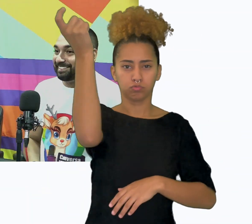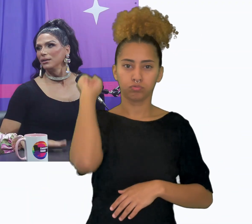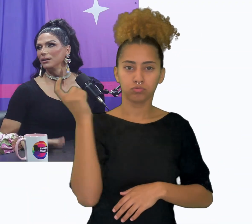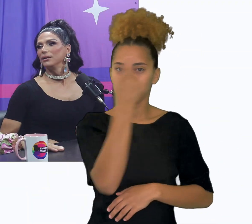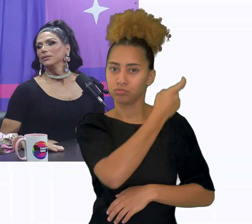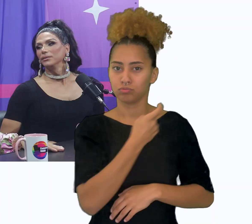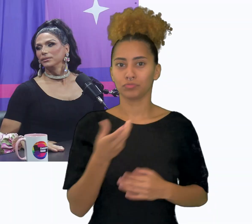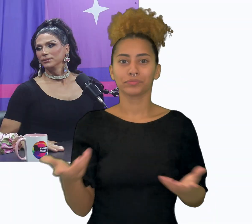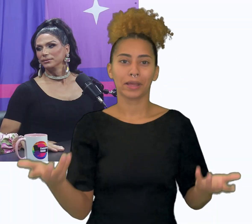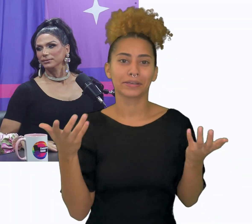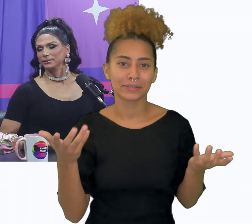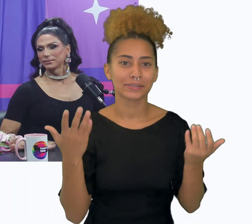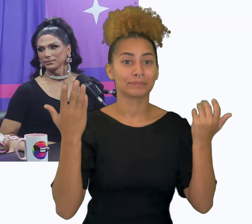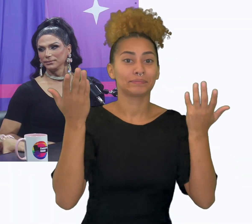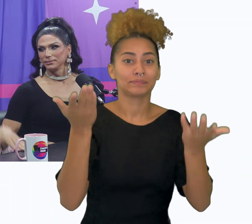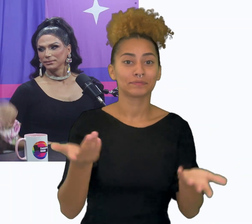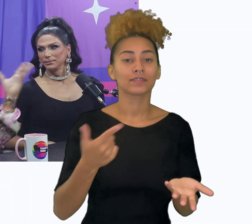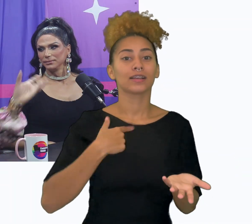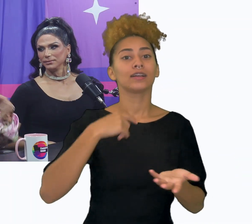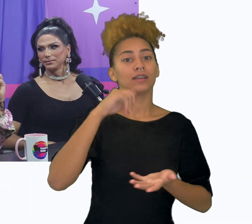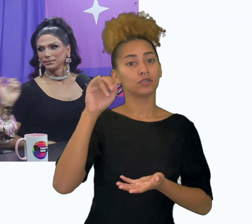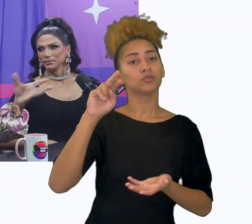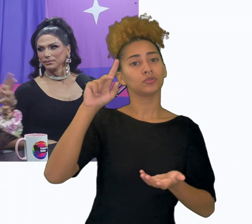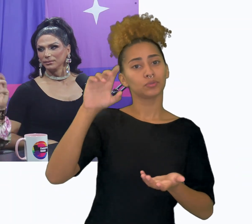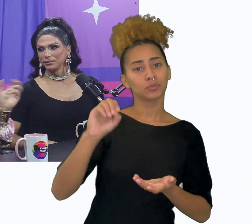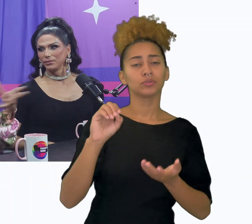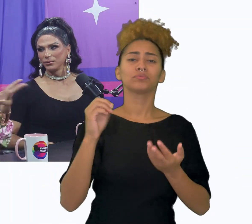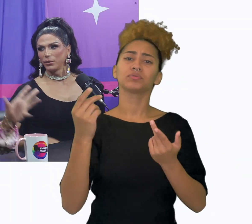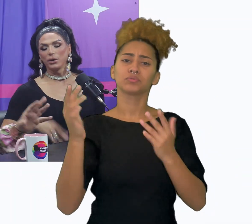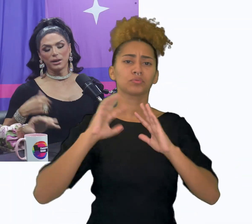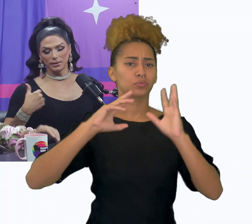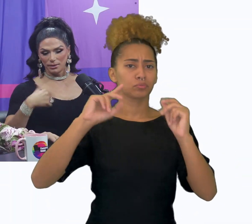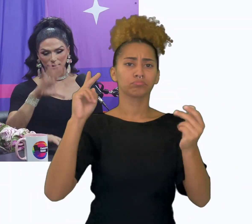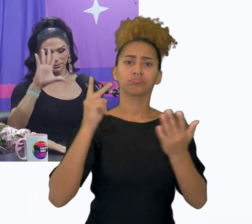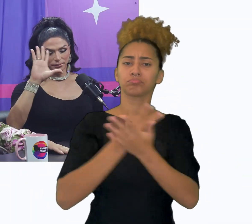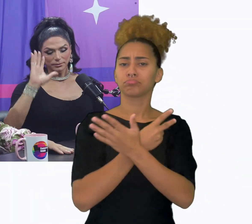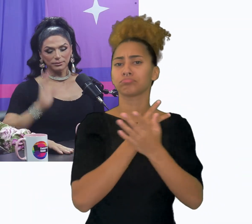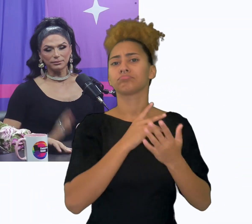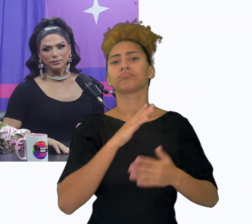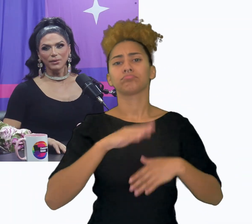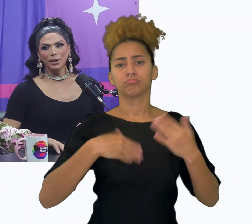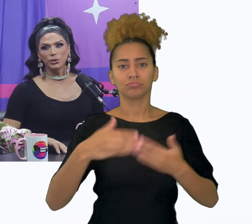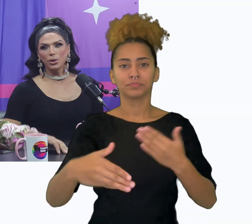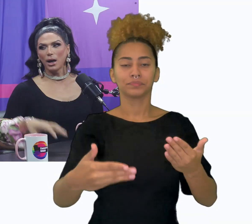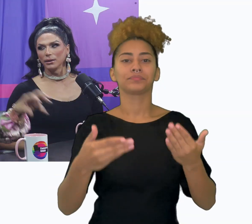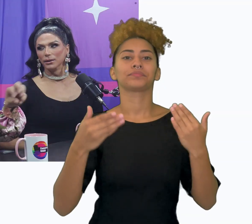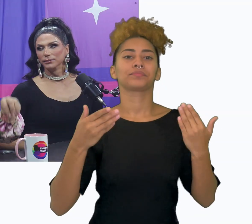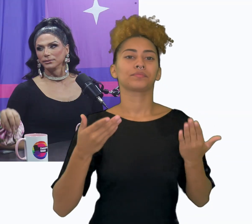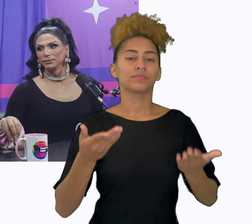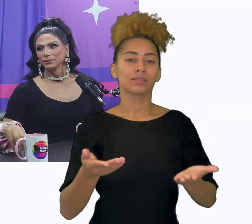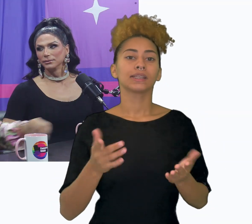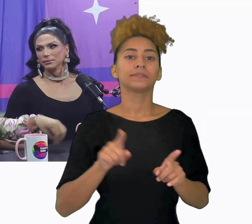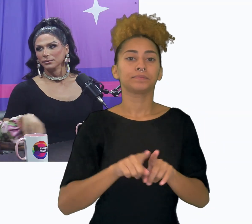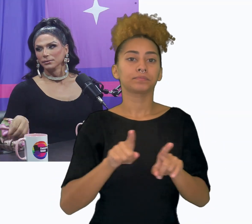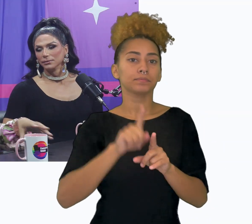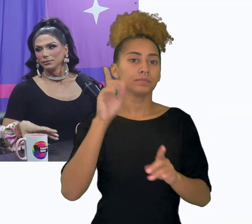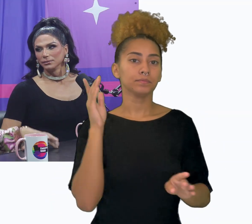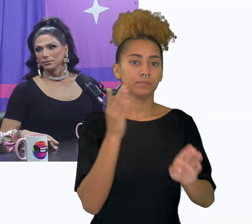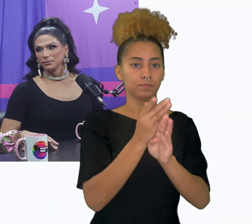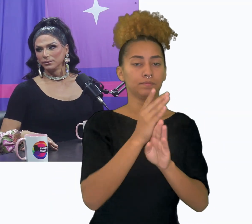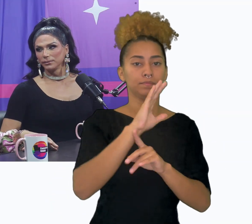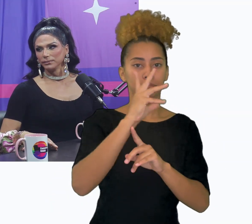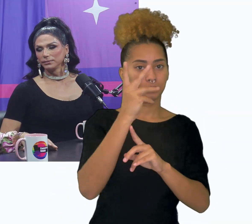né? E aí o Júlio veio também tudo junto no balé. E aí, por conta da